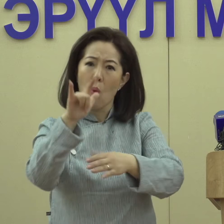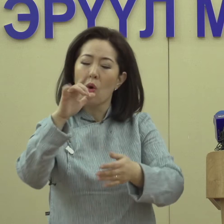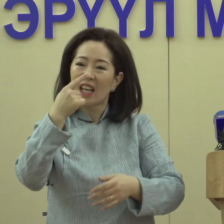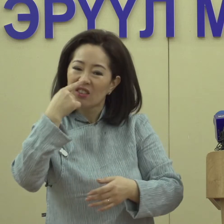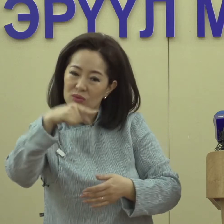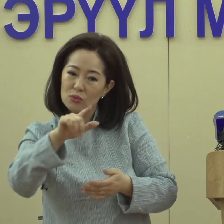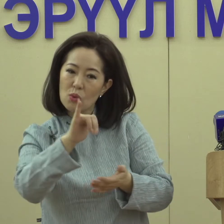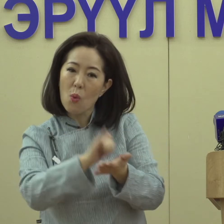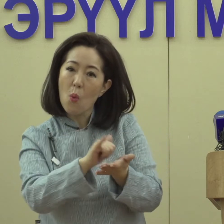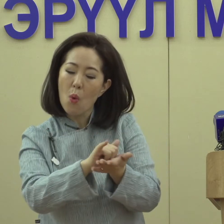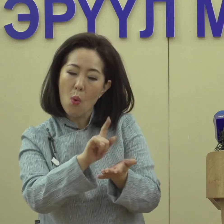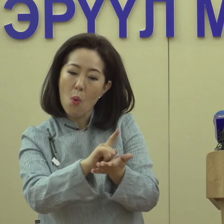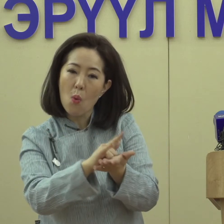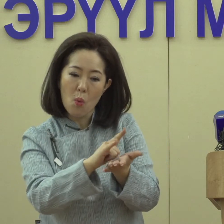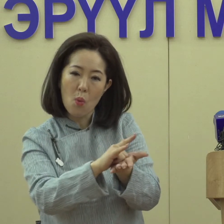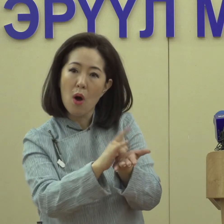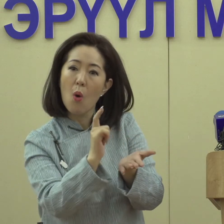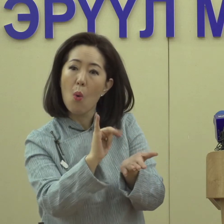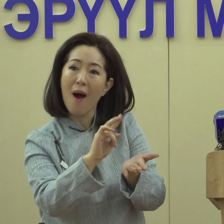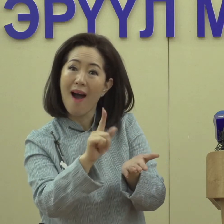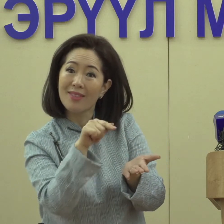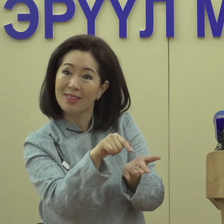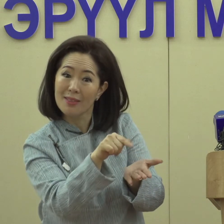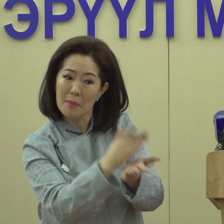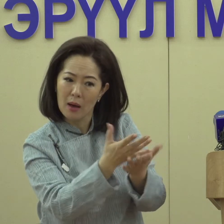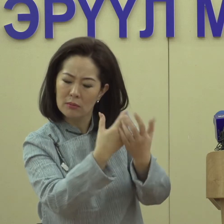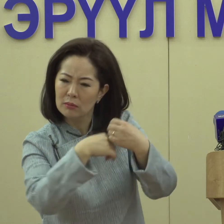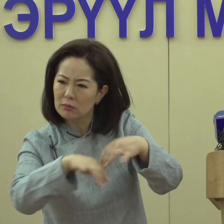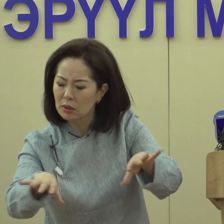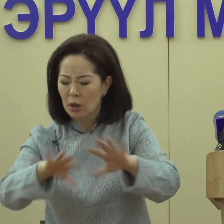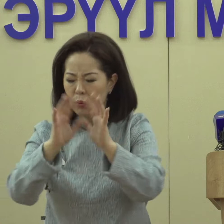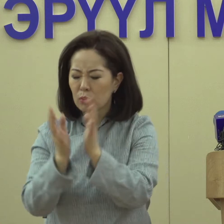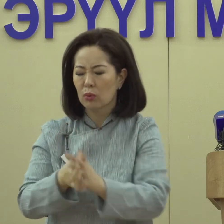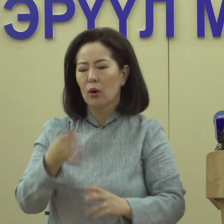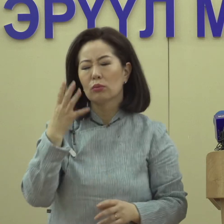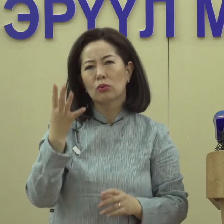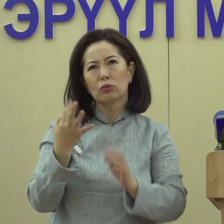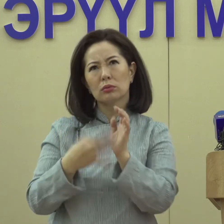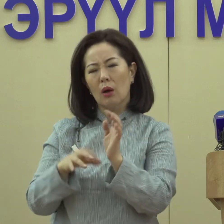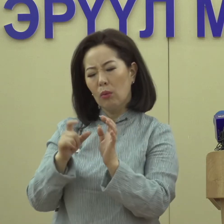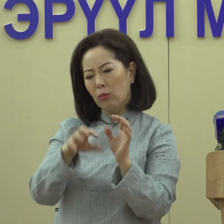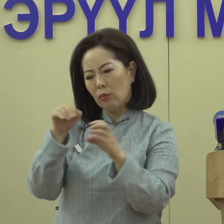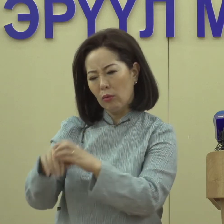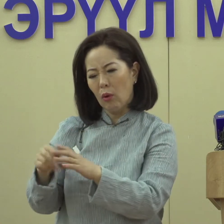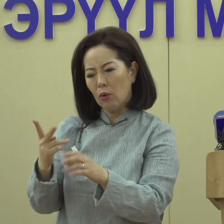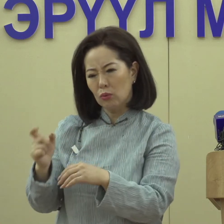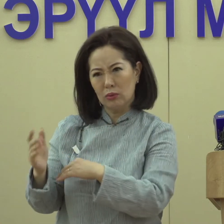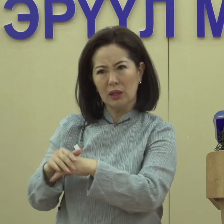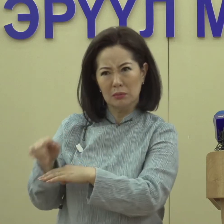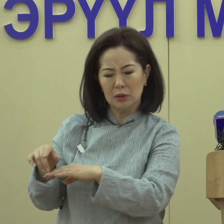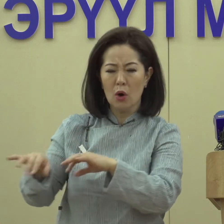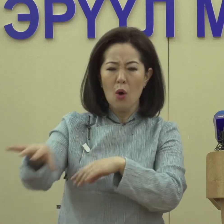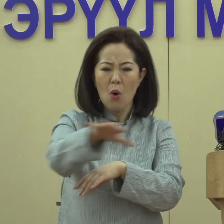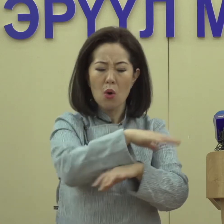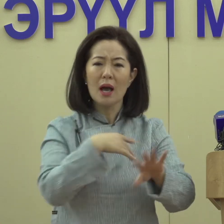дээр нийт 34 муж улсад 480 тохиолдол 21 нас баралт бүртгэгдээд байна. Мөн 8 муж улсад